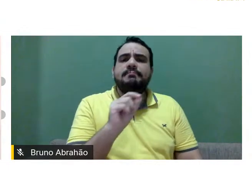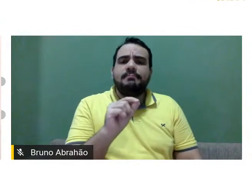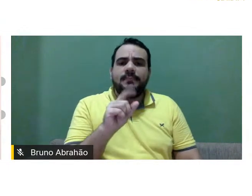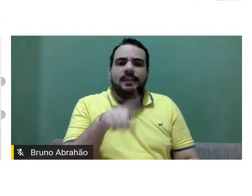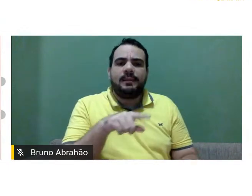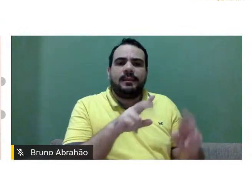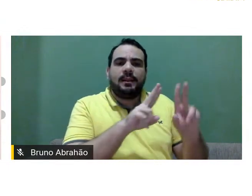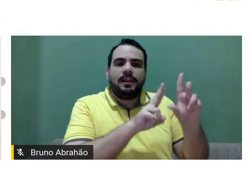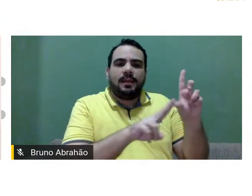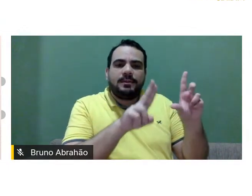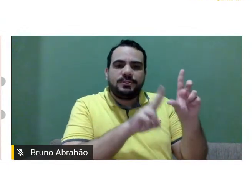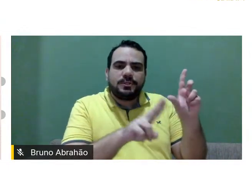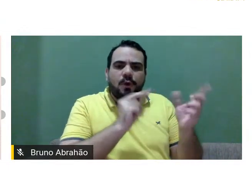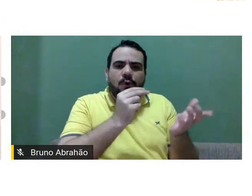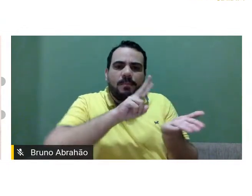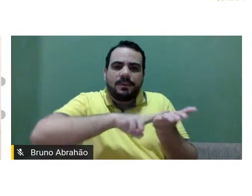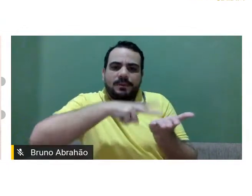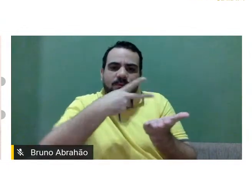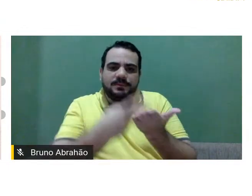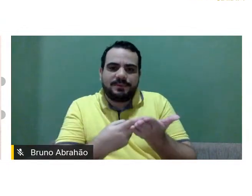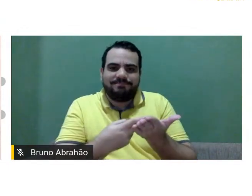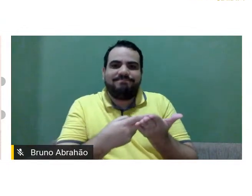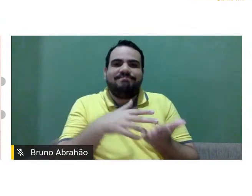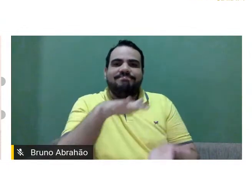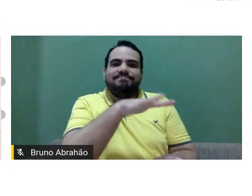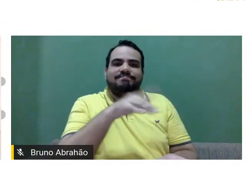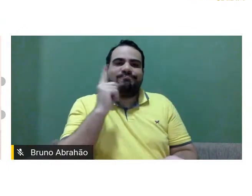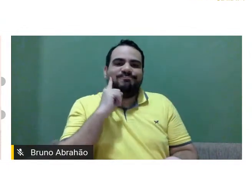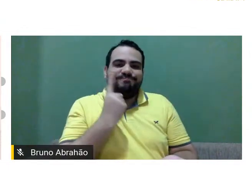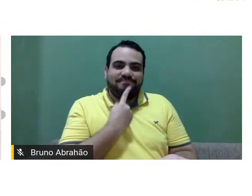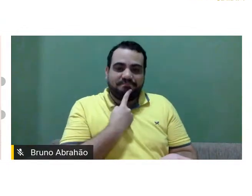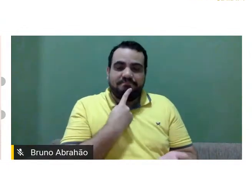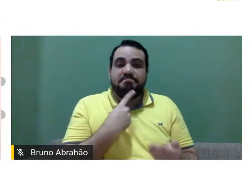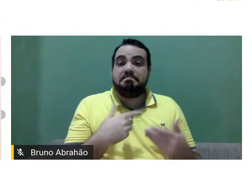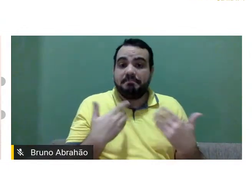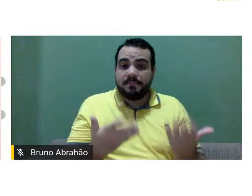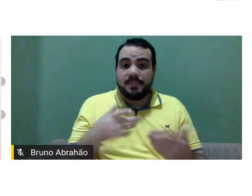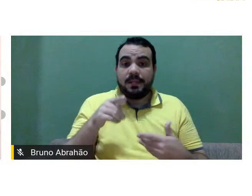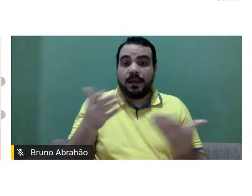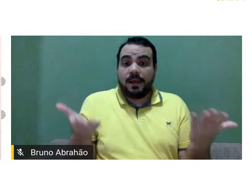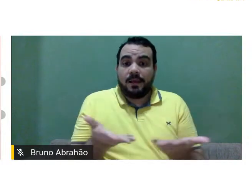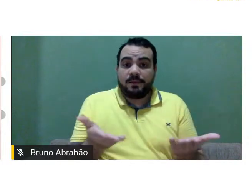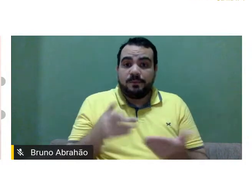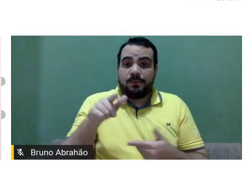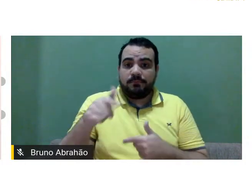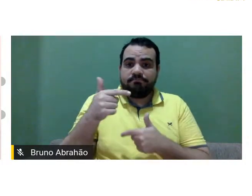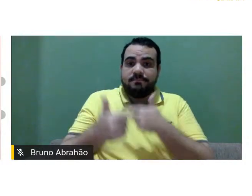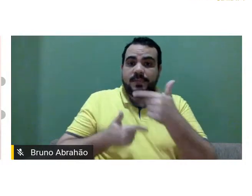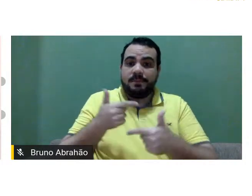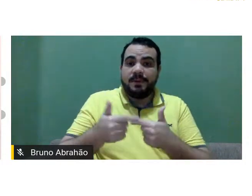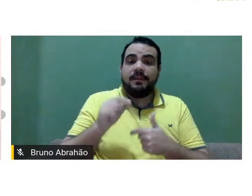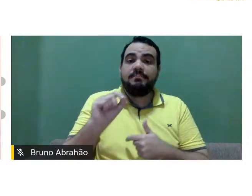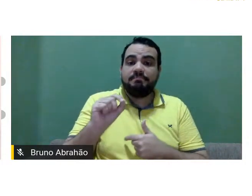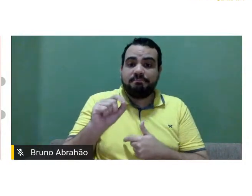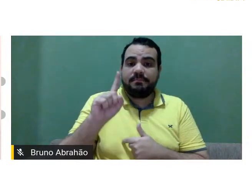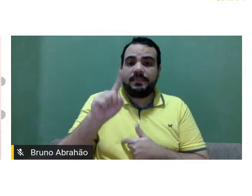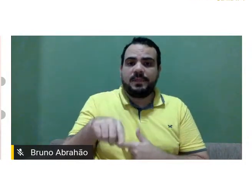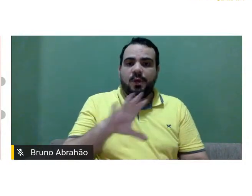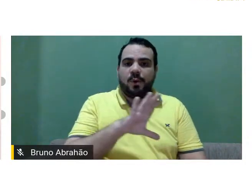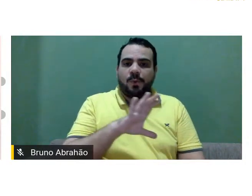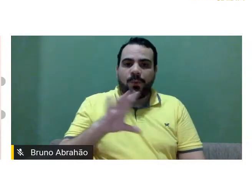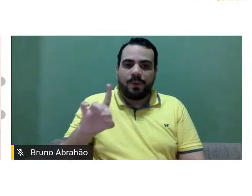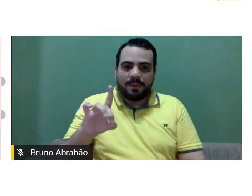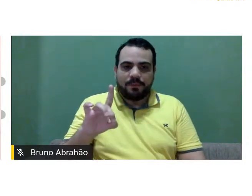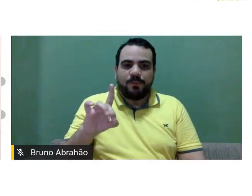uma pesquisa pela UFF e é sobre a legendagem tradução para